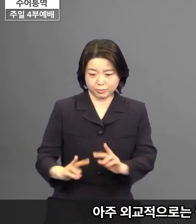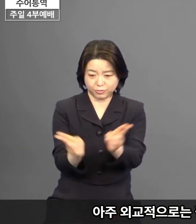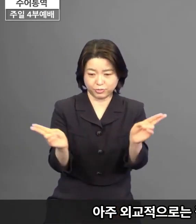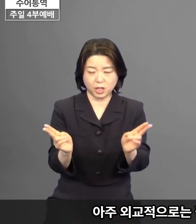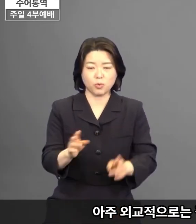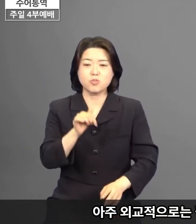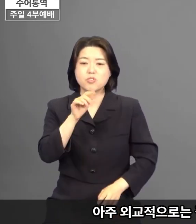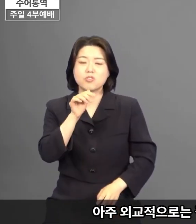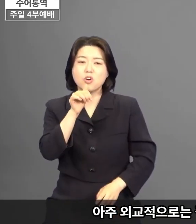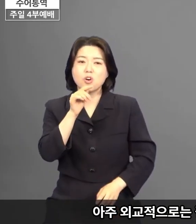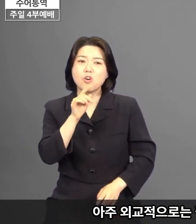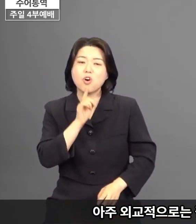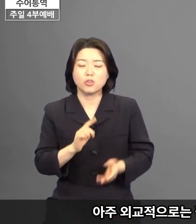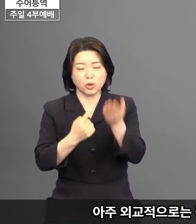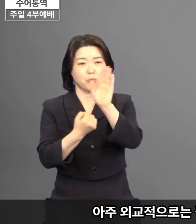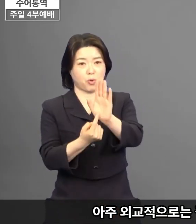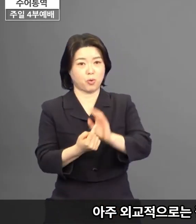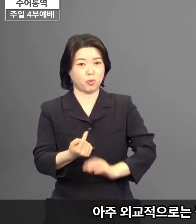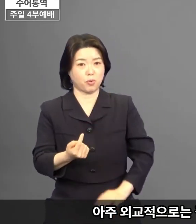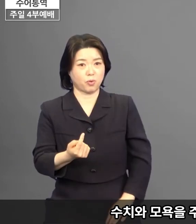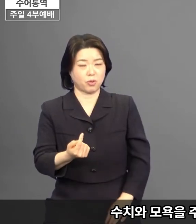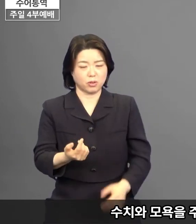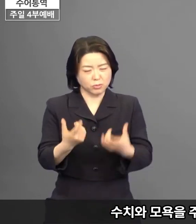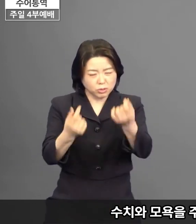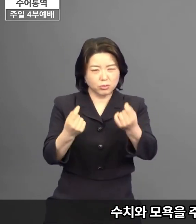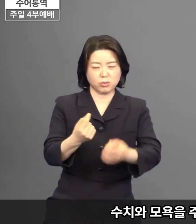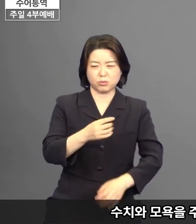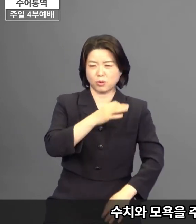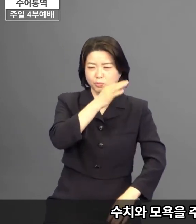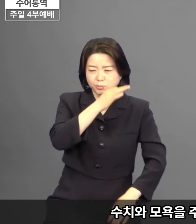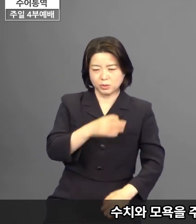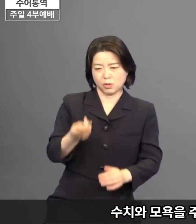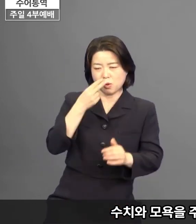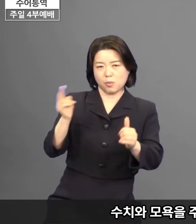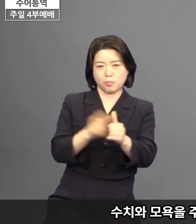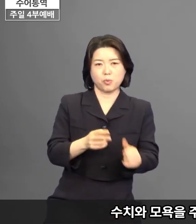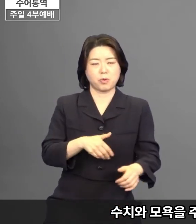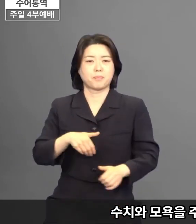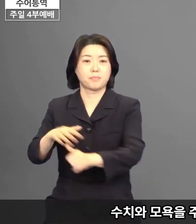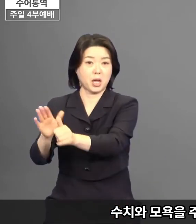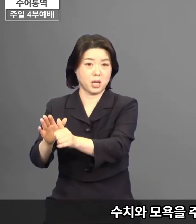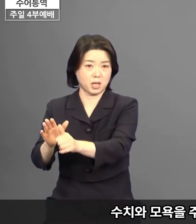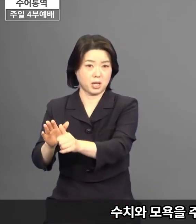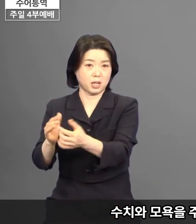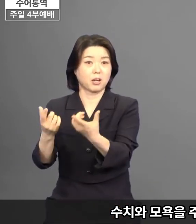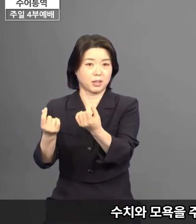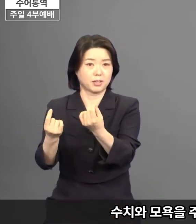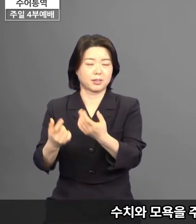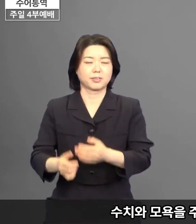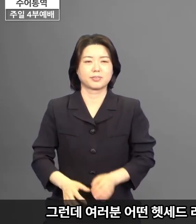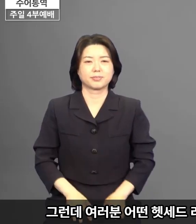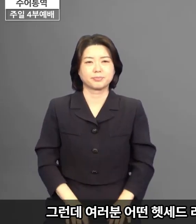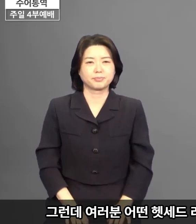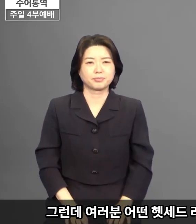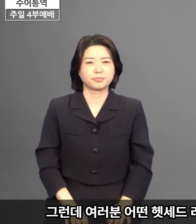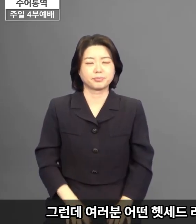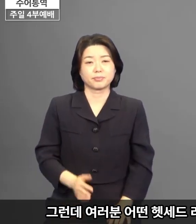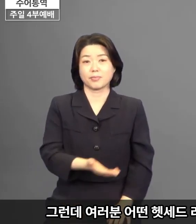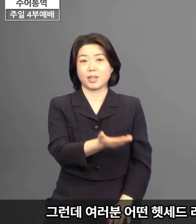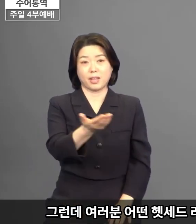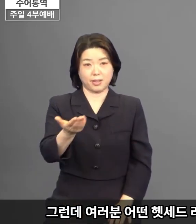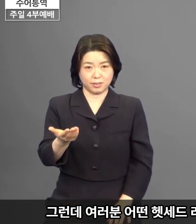아주 외교적으로는 결례 정도가 아니라 수치와 모욕을 주고 보내게 되는 것이죠. 근데